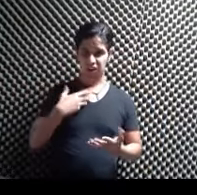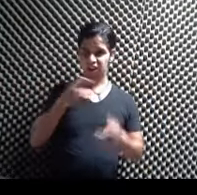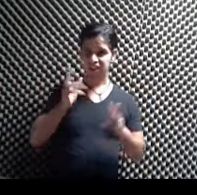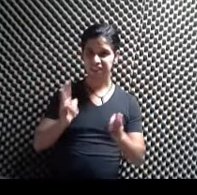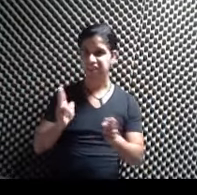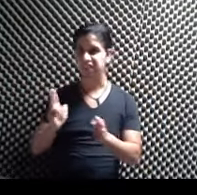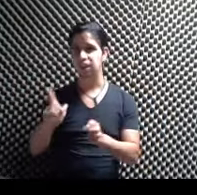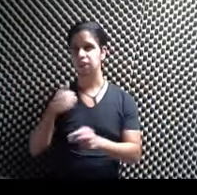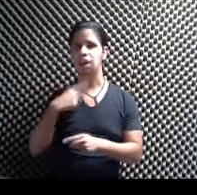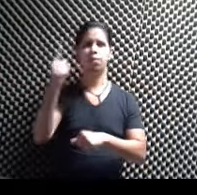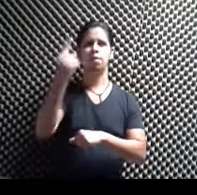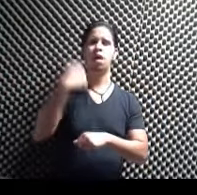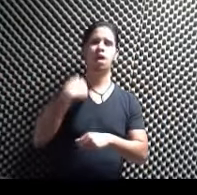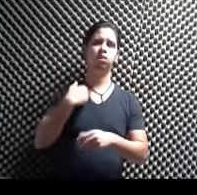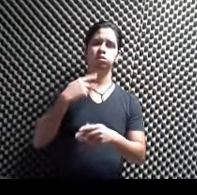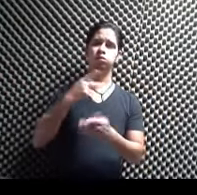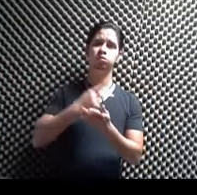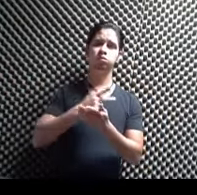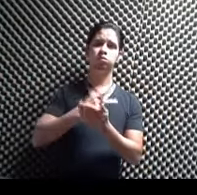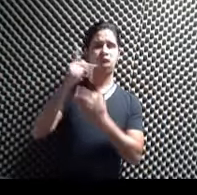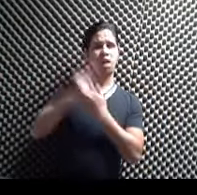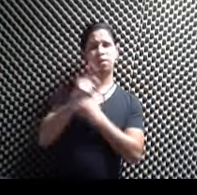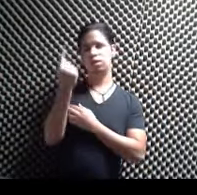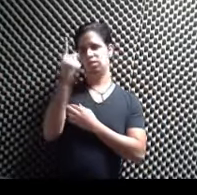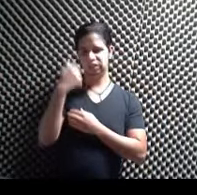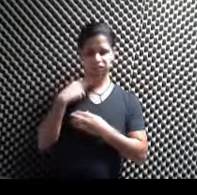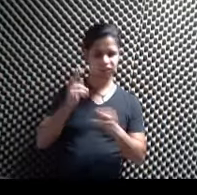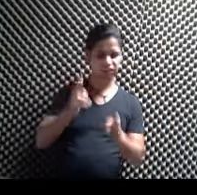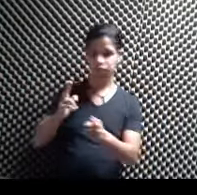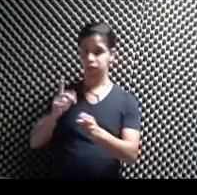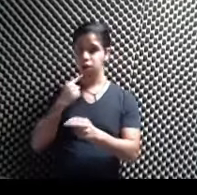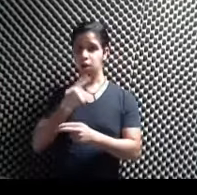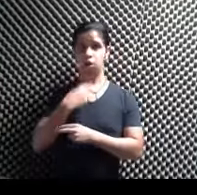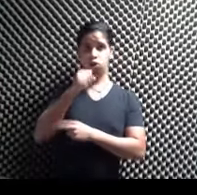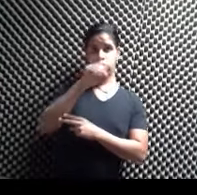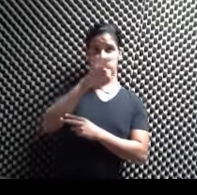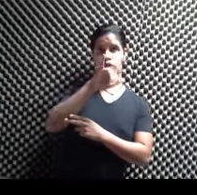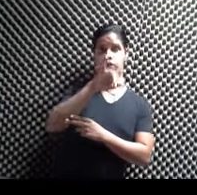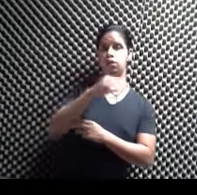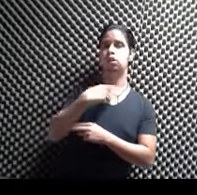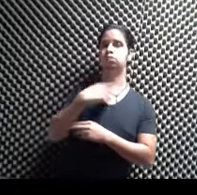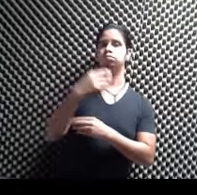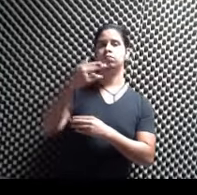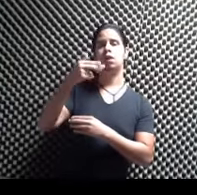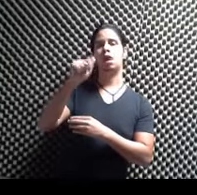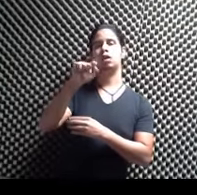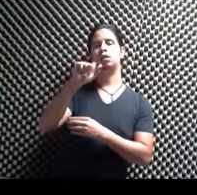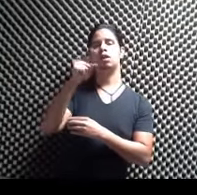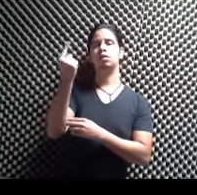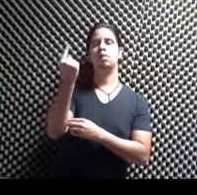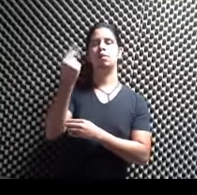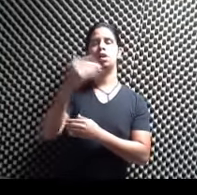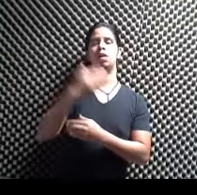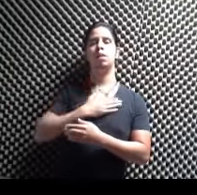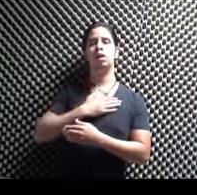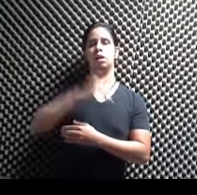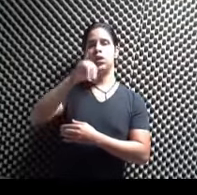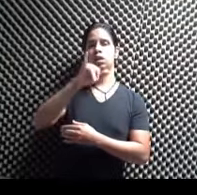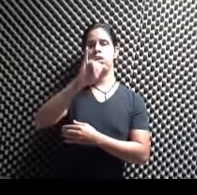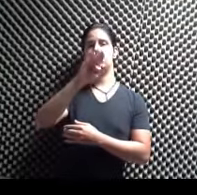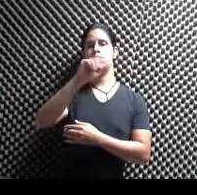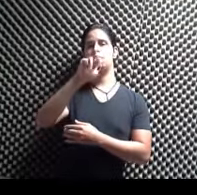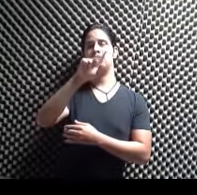carrera, este primer programa siempre es como la carrera. Sofi, a Rafael Hernández, hasta siempre mi jibarito, vamos a ir a ver allí, pues mira, un